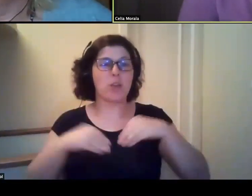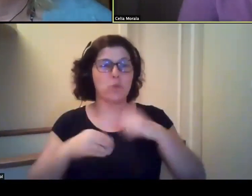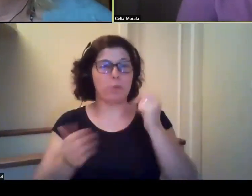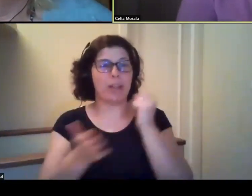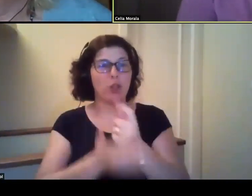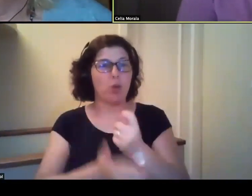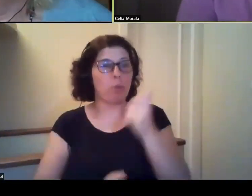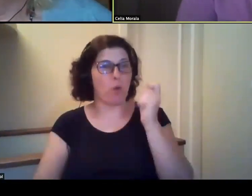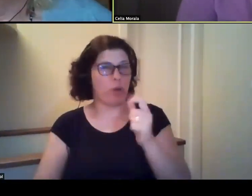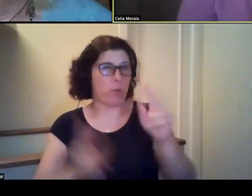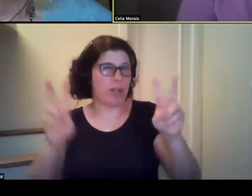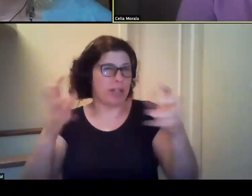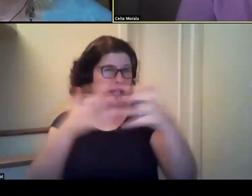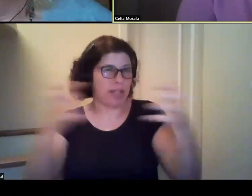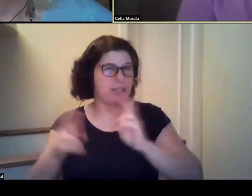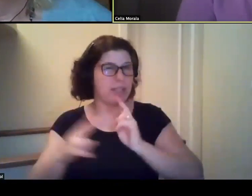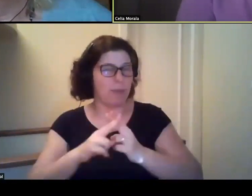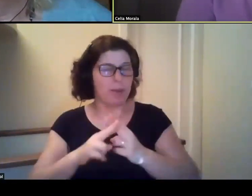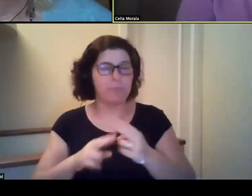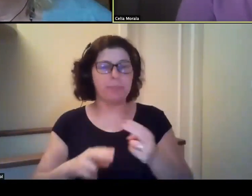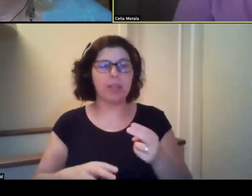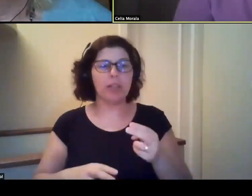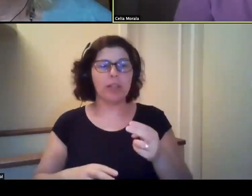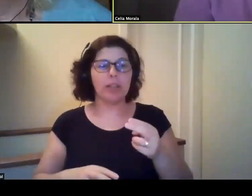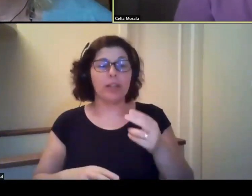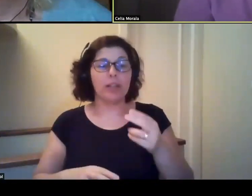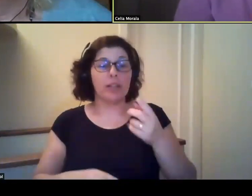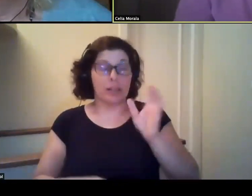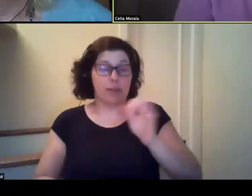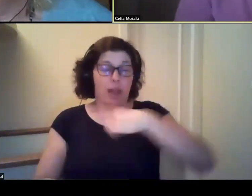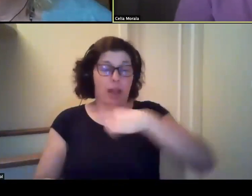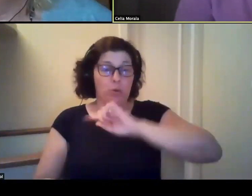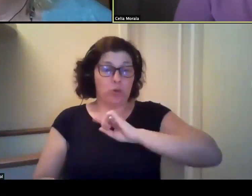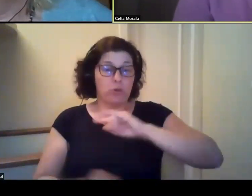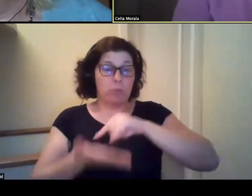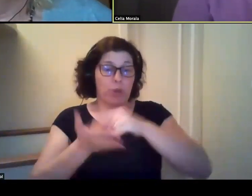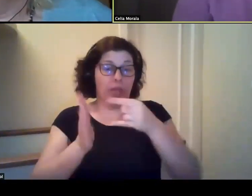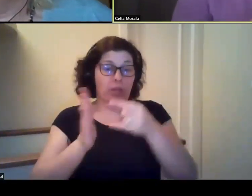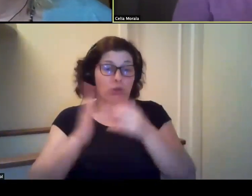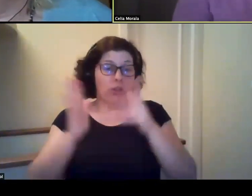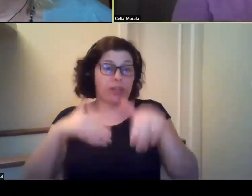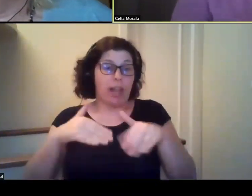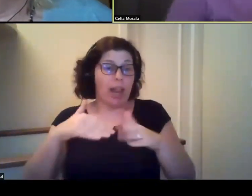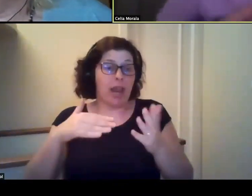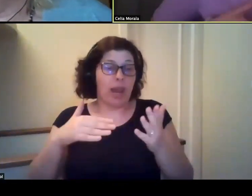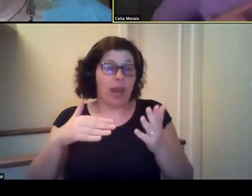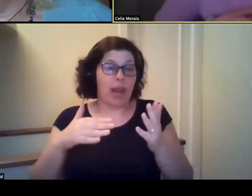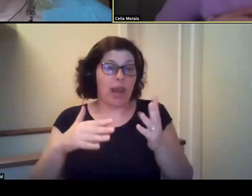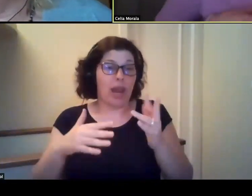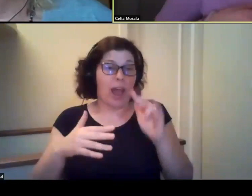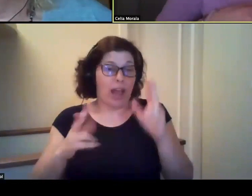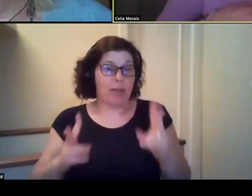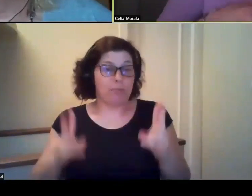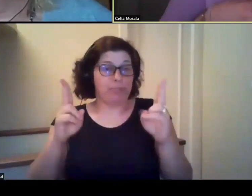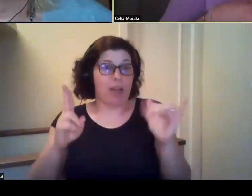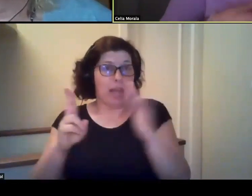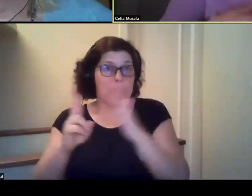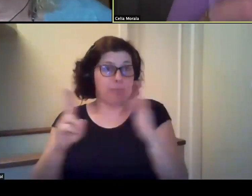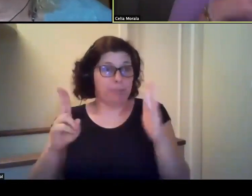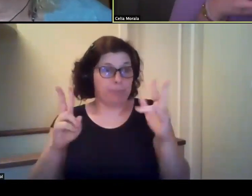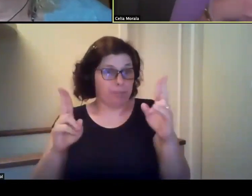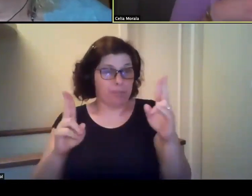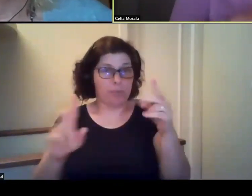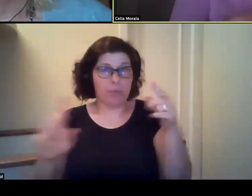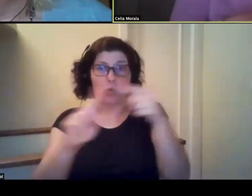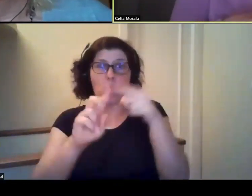bachillerato, es decir, sí que es verdad que nuestros proyectos se quedan ahí porque al final están más dirigidos en lo que es la transformación dentro